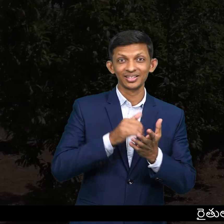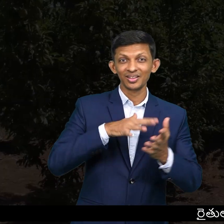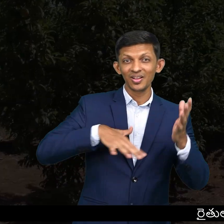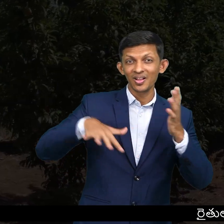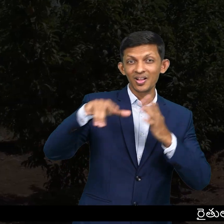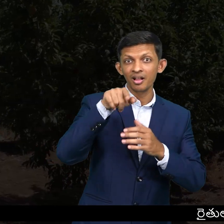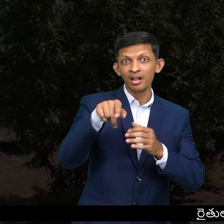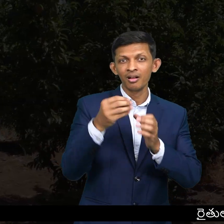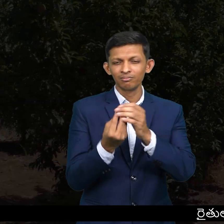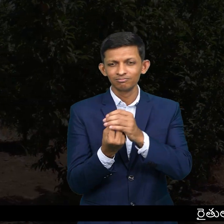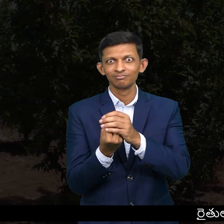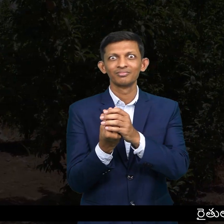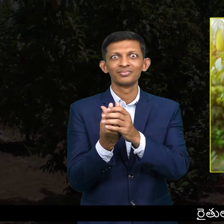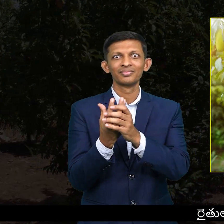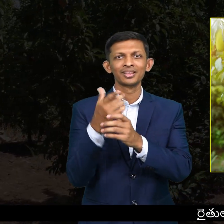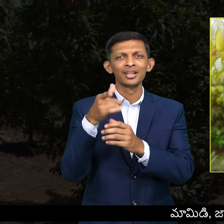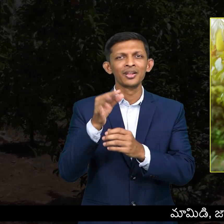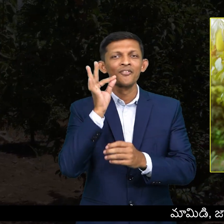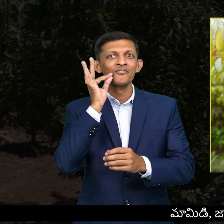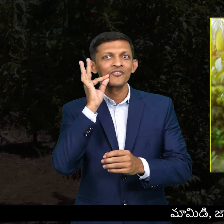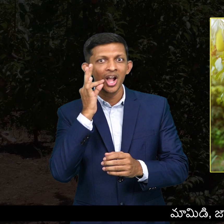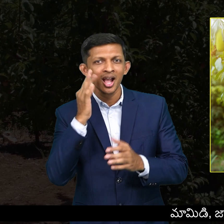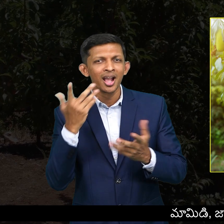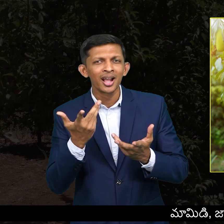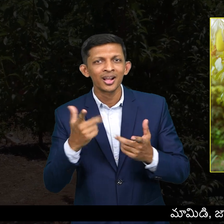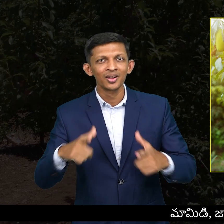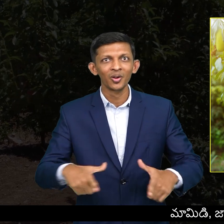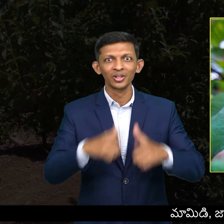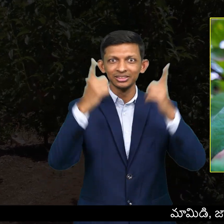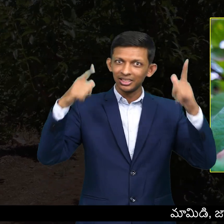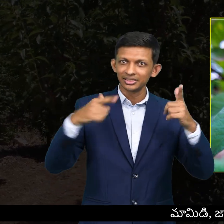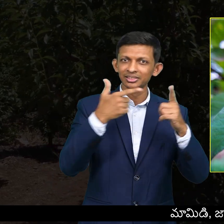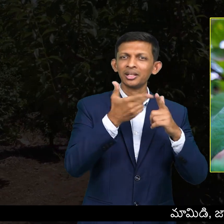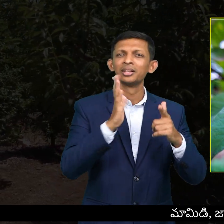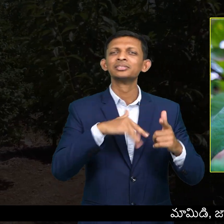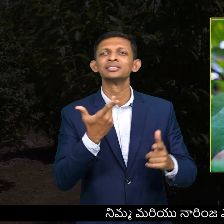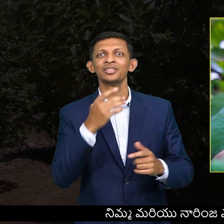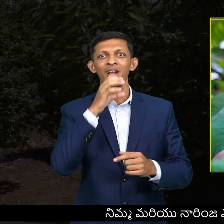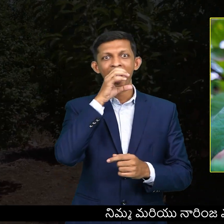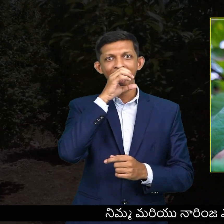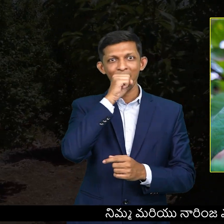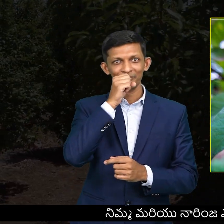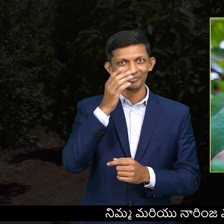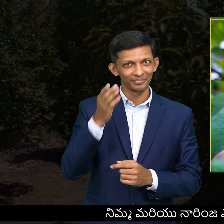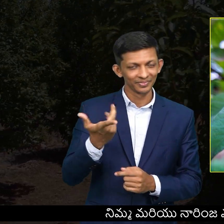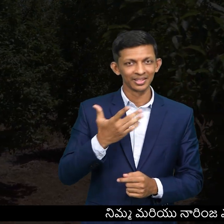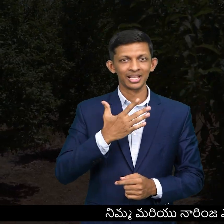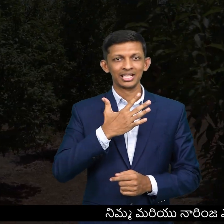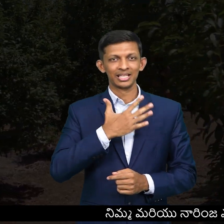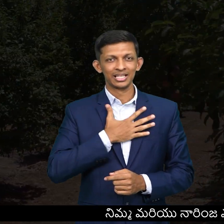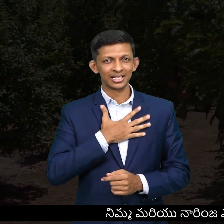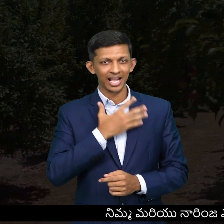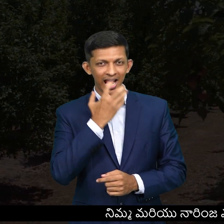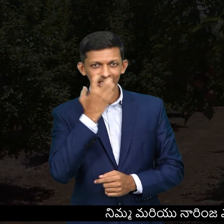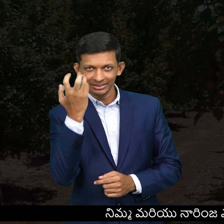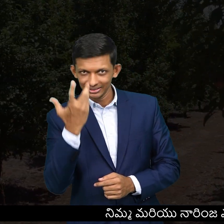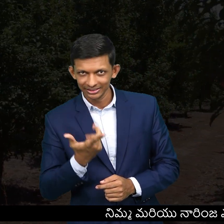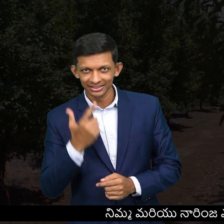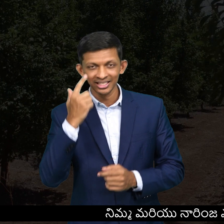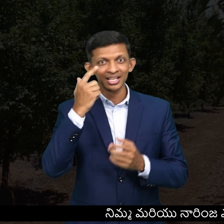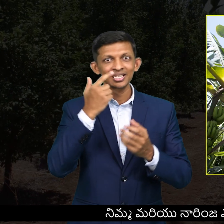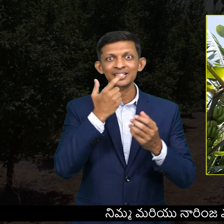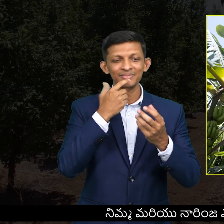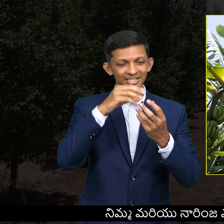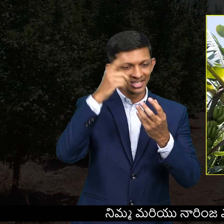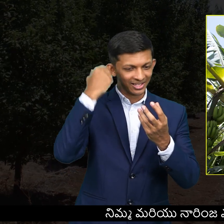రైతులు గ్రామాలలో మామిడి, జామ, సపోటా, అరటి, నిమ్మ మరియు నారింజ వంటి పండ్ల